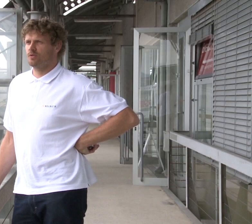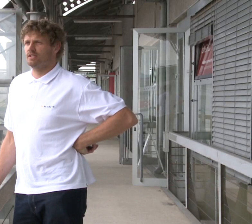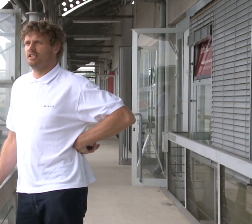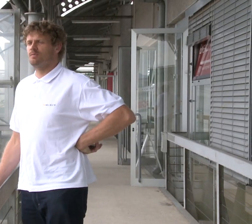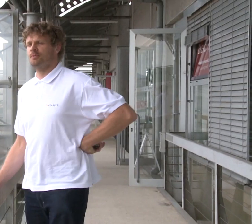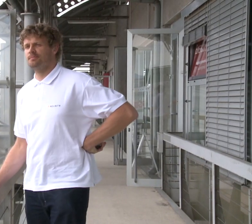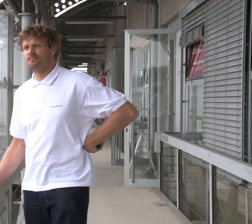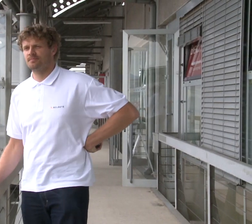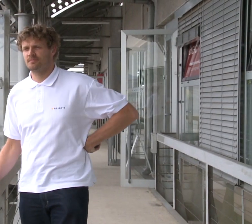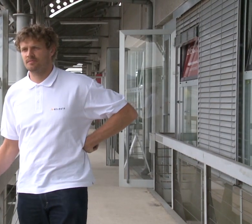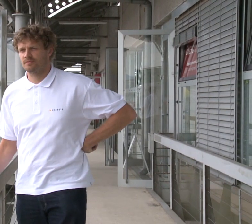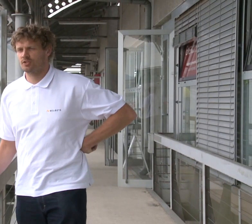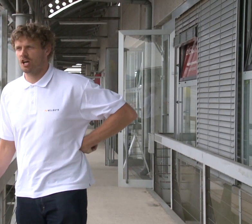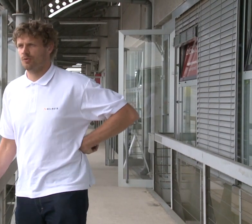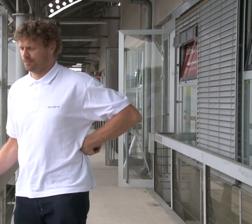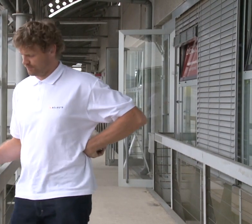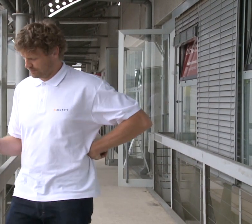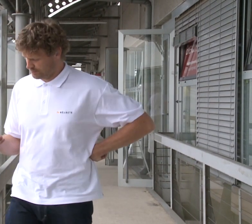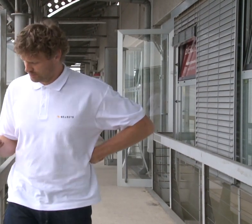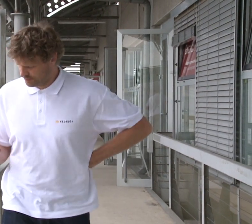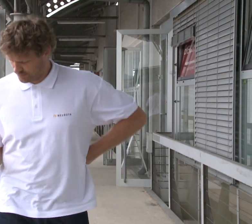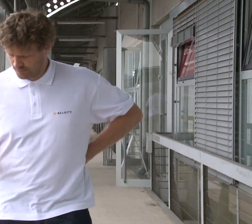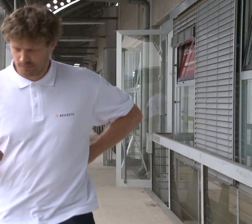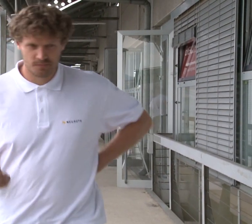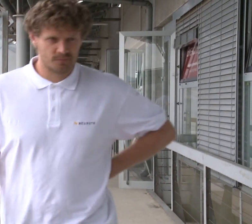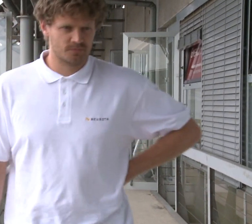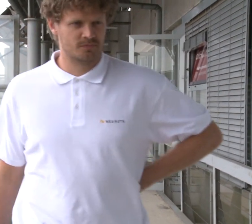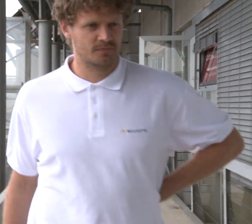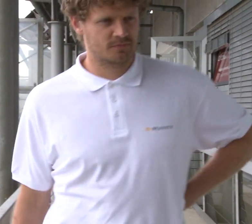Dobro, prav, konkretno. Pa.